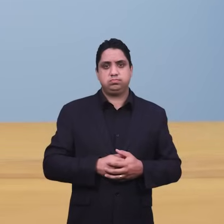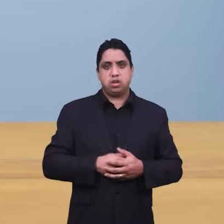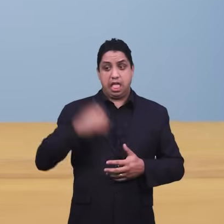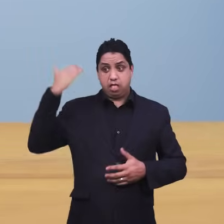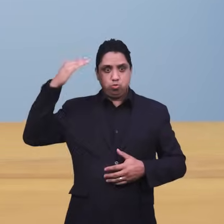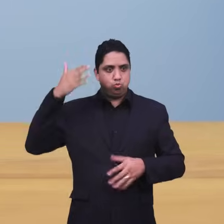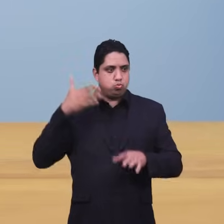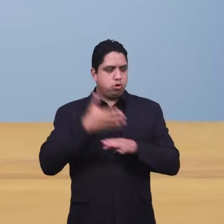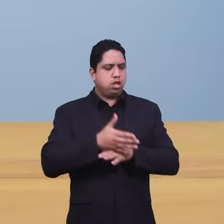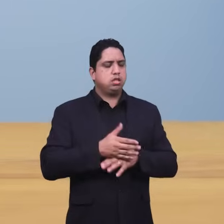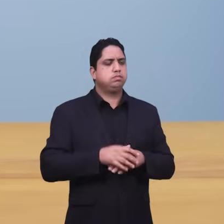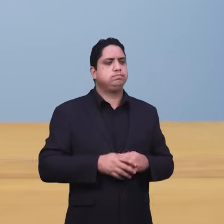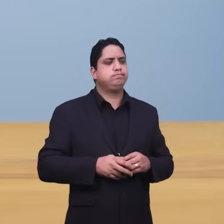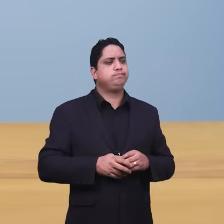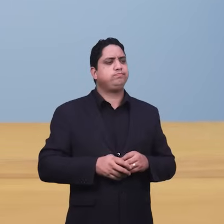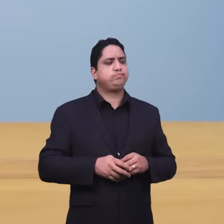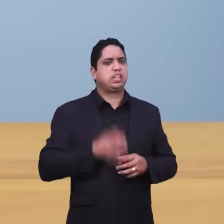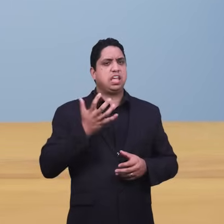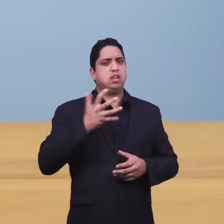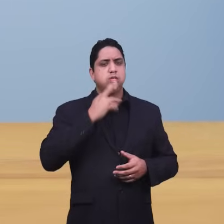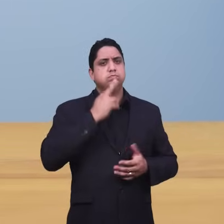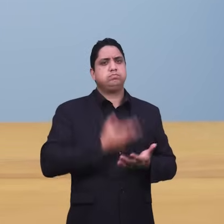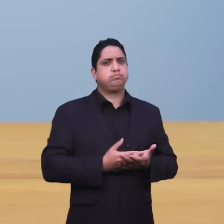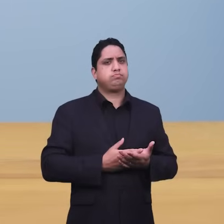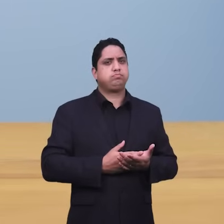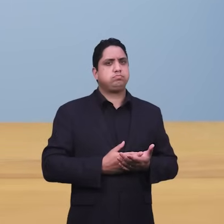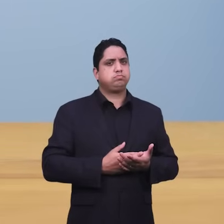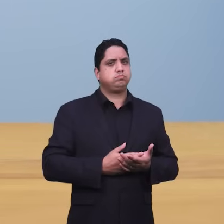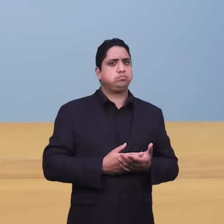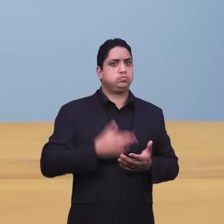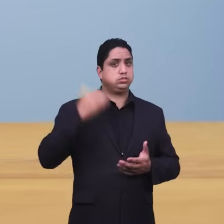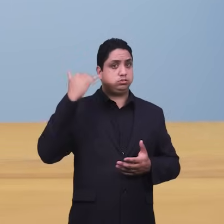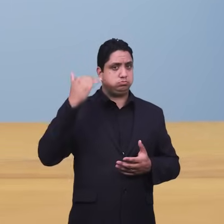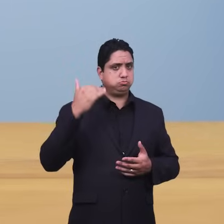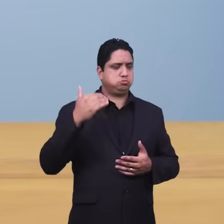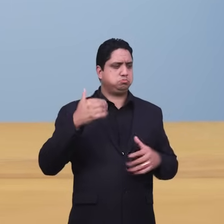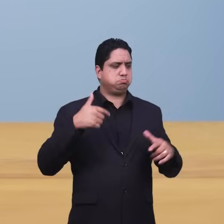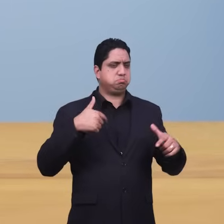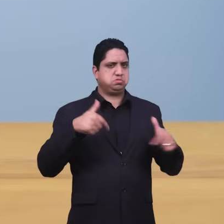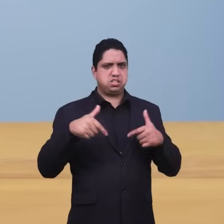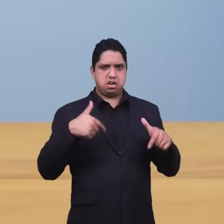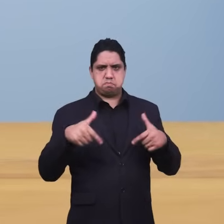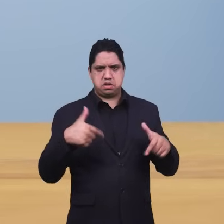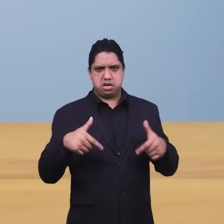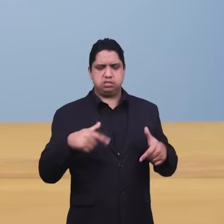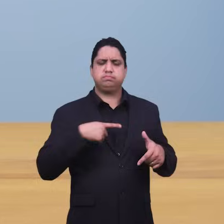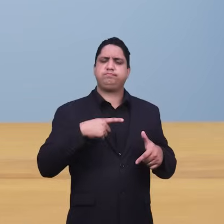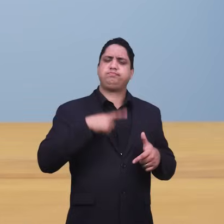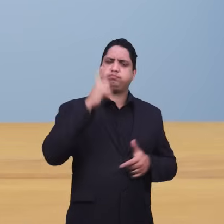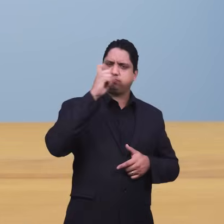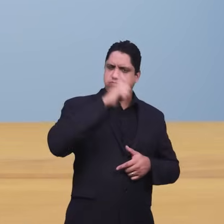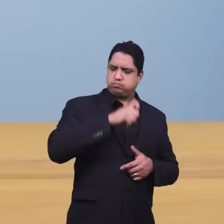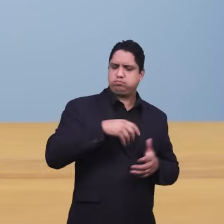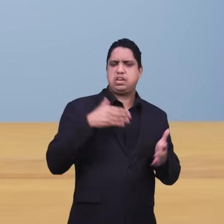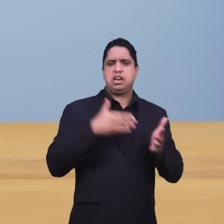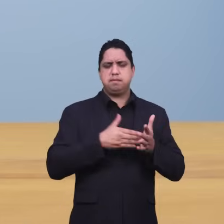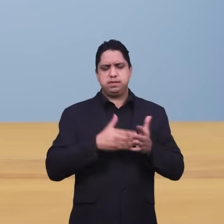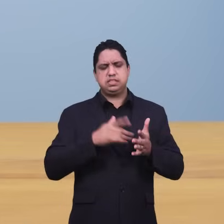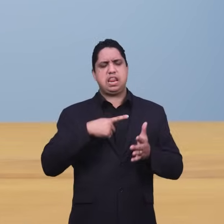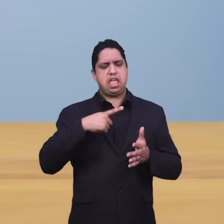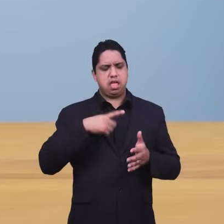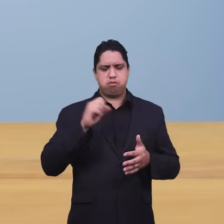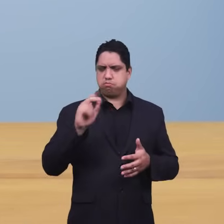consultório em busca de um diagnóstico. Ele é um adulto funcional, com as suas dificuldades, as suas